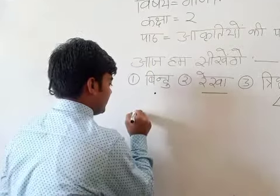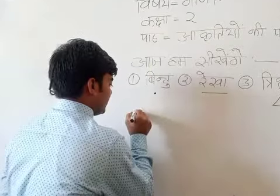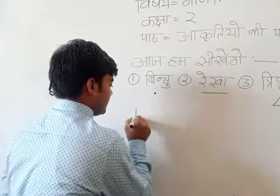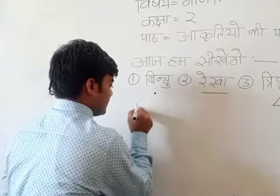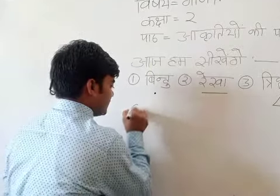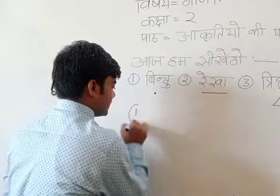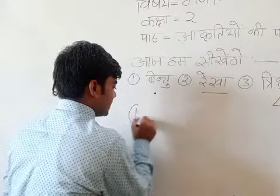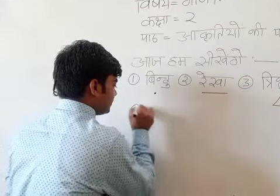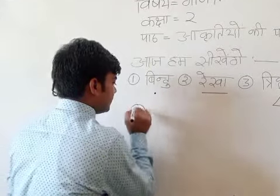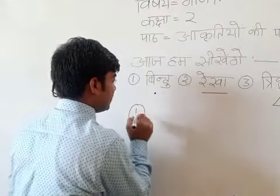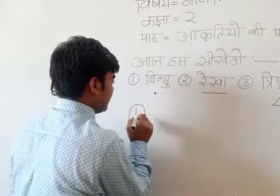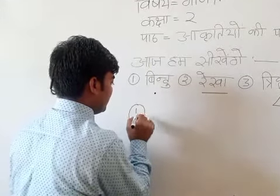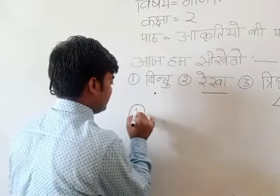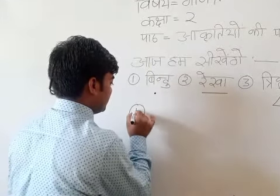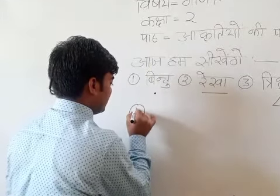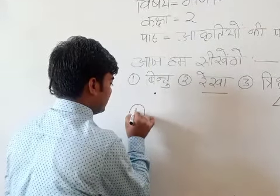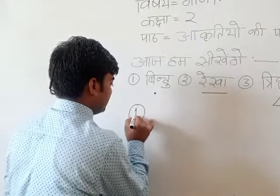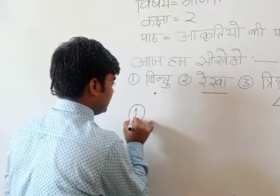साथ से पहले हम जानेंगे